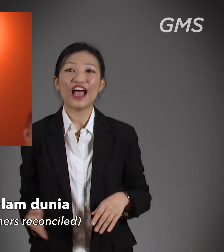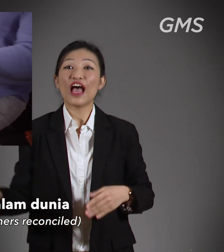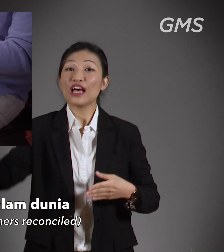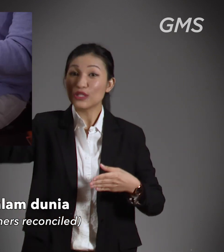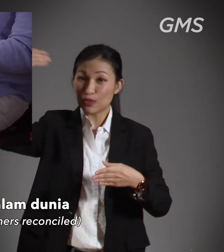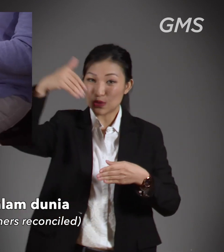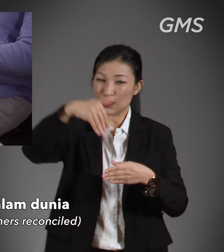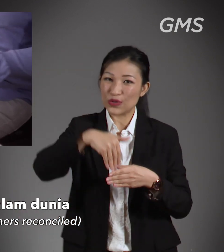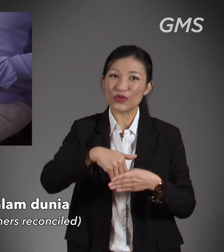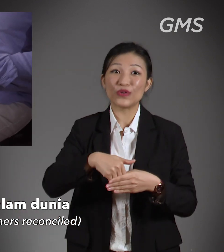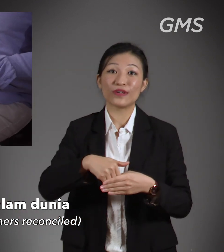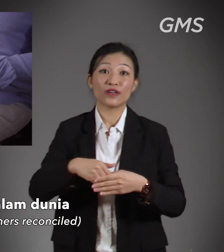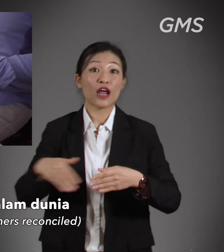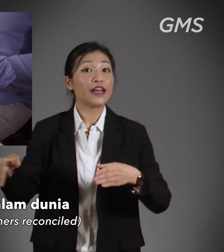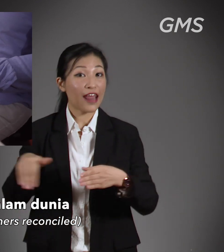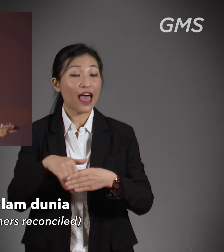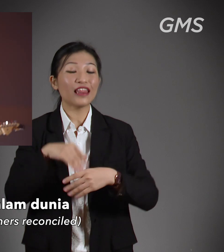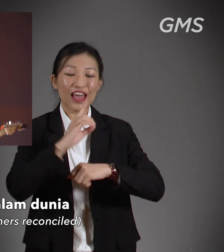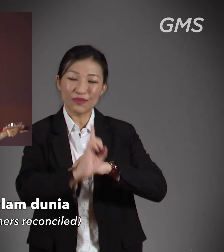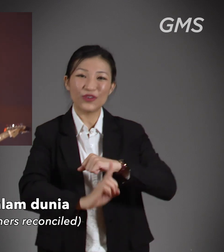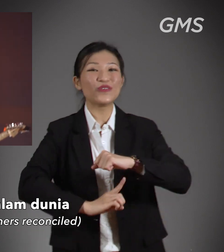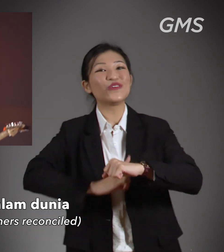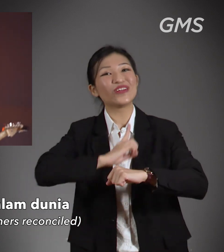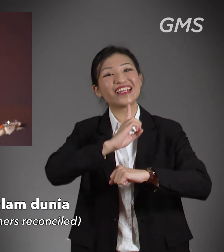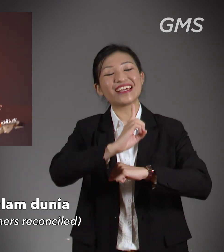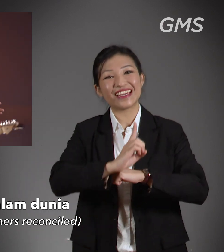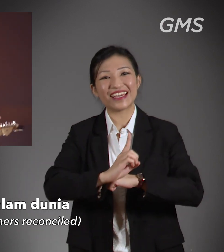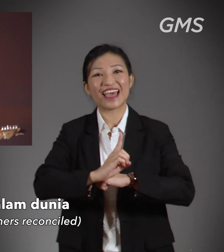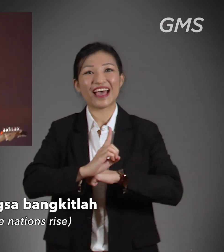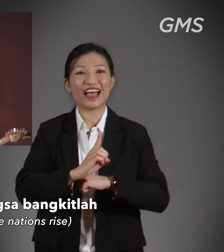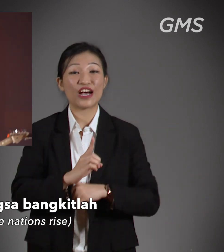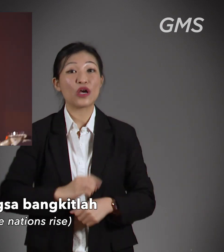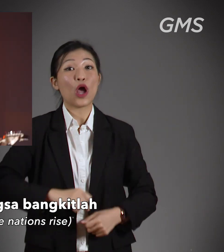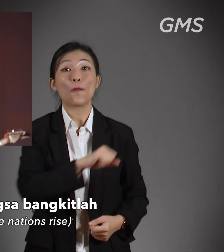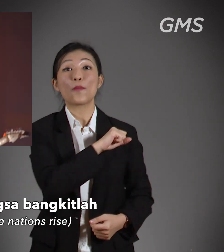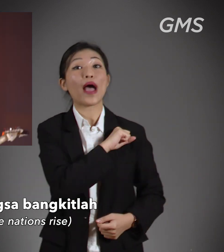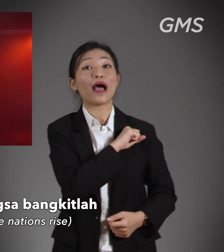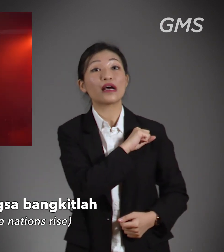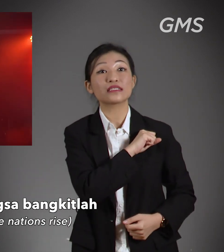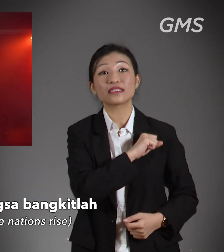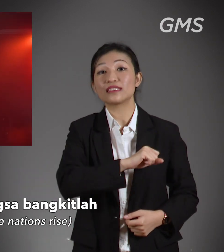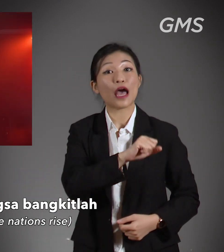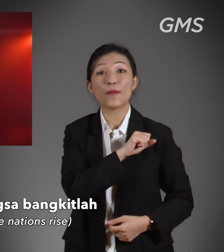sejahtera turun dalam dunia.